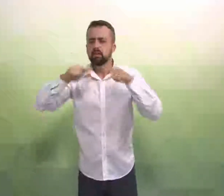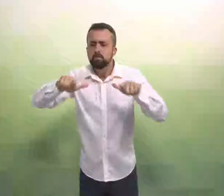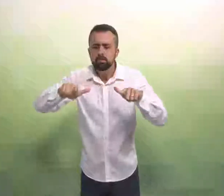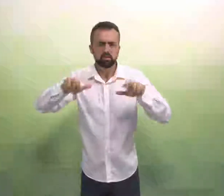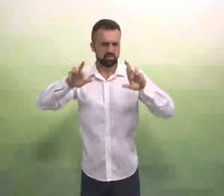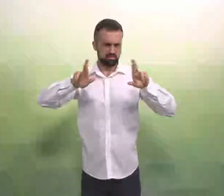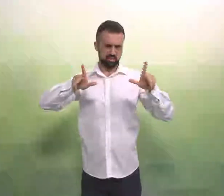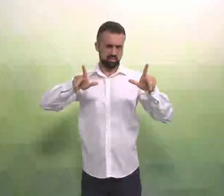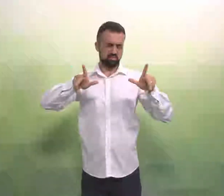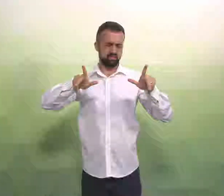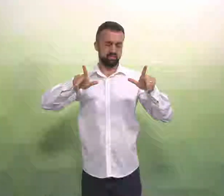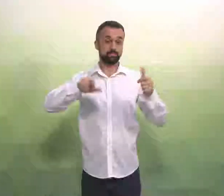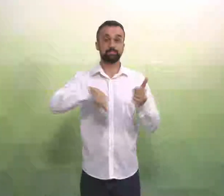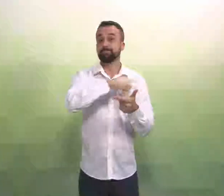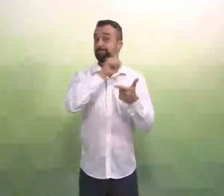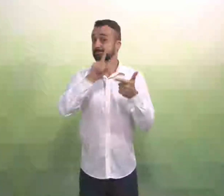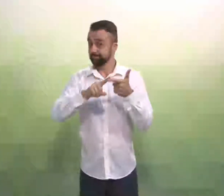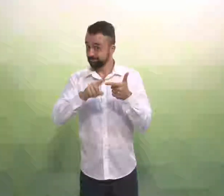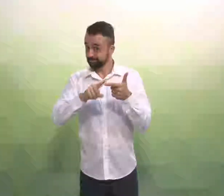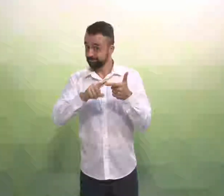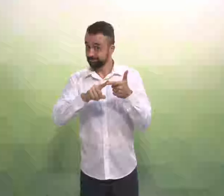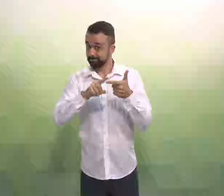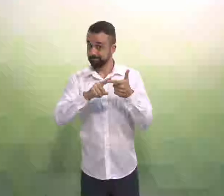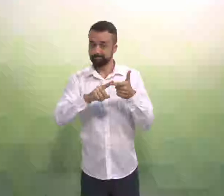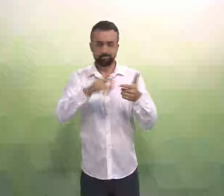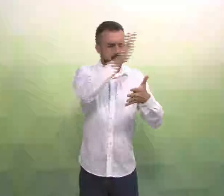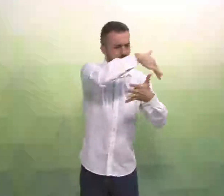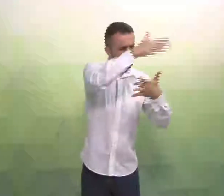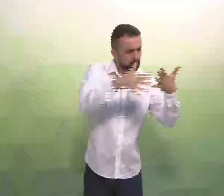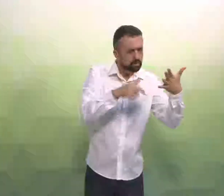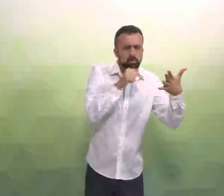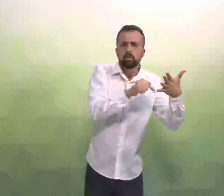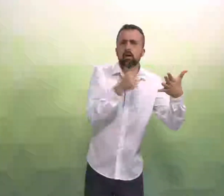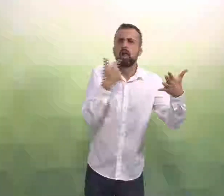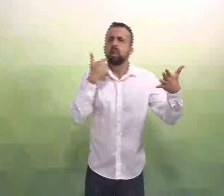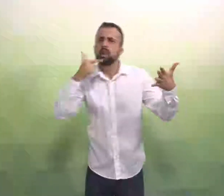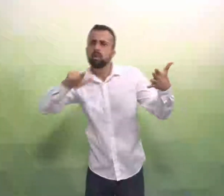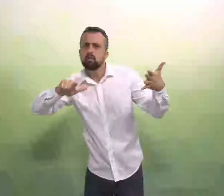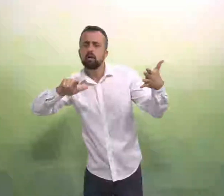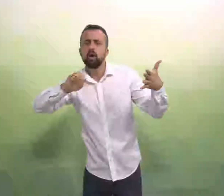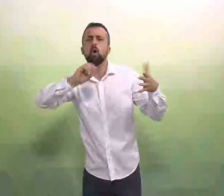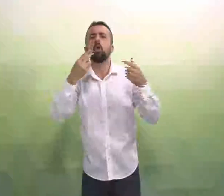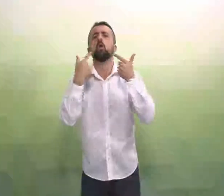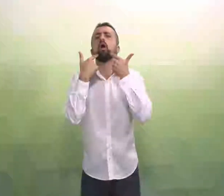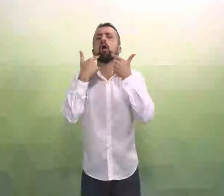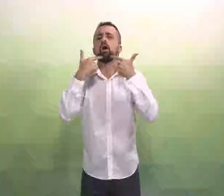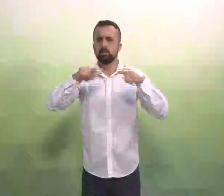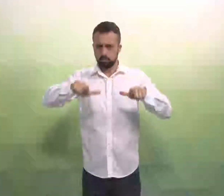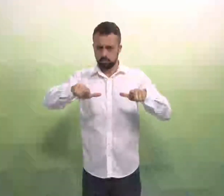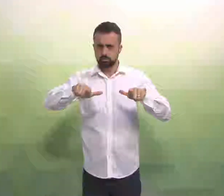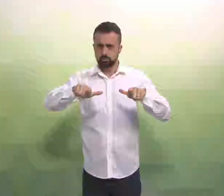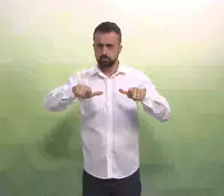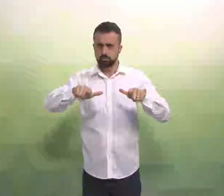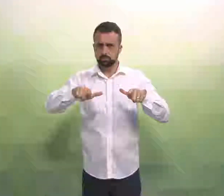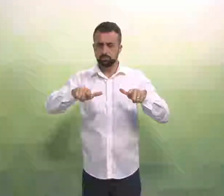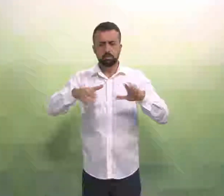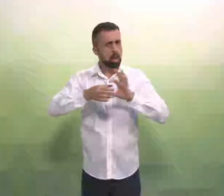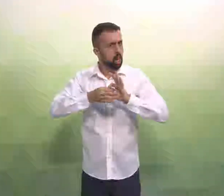Primeiro, língua e linguagem têm diferença? E segundo, Libras é uma língua ou uma